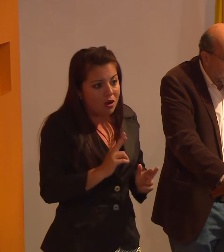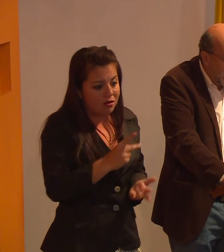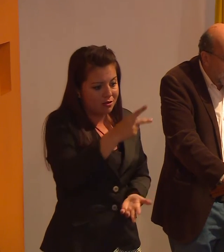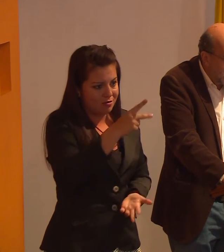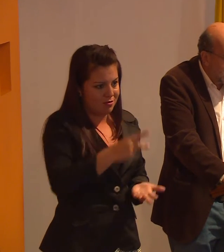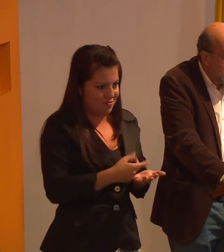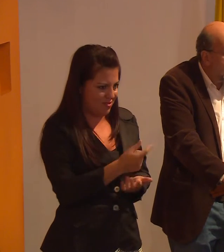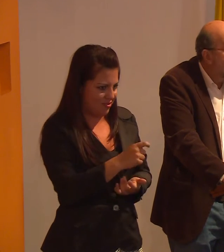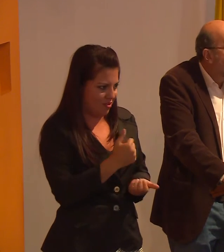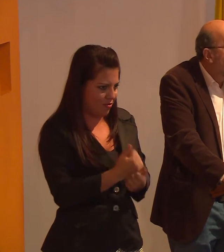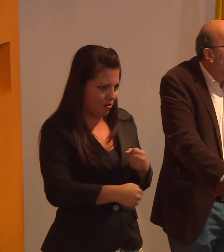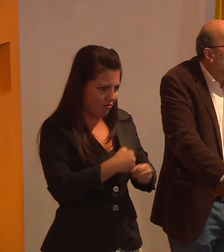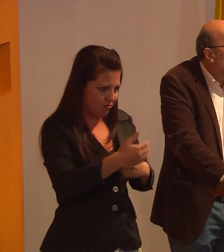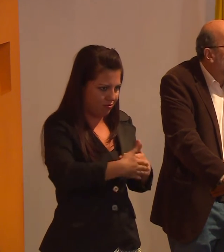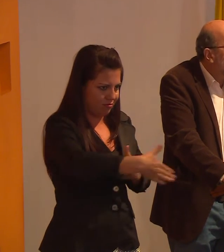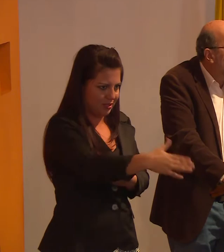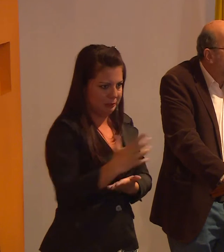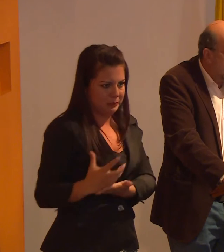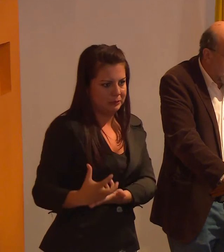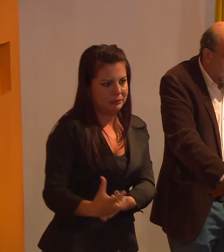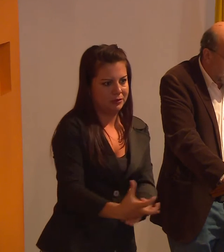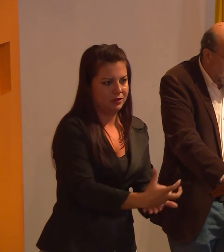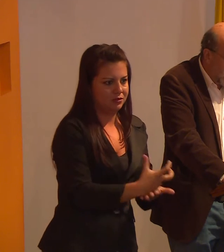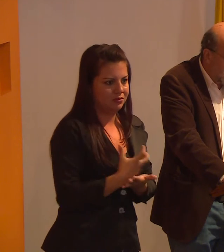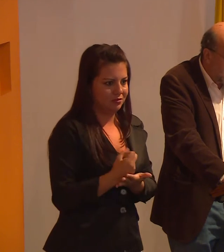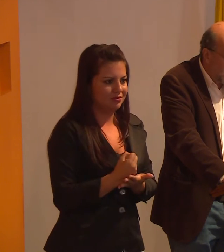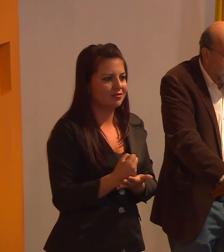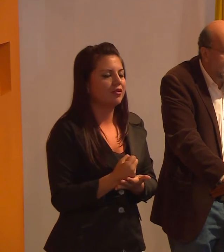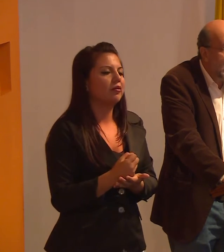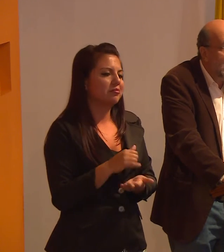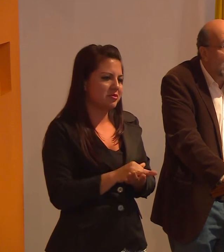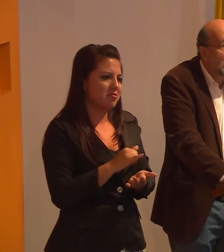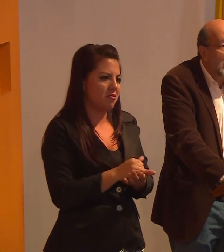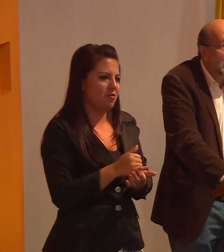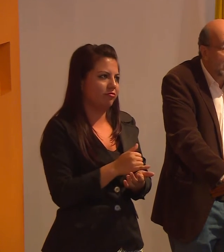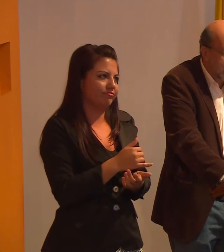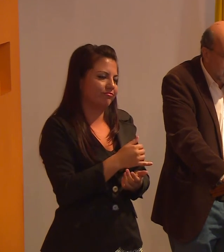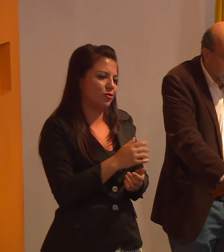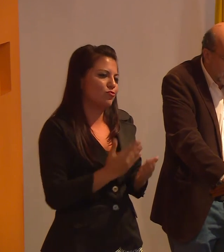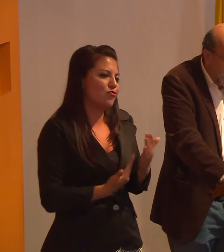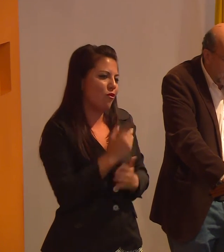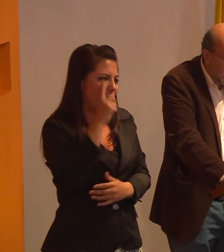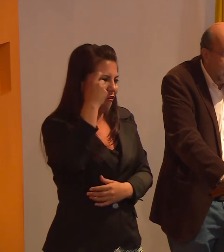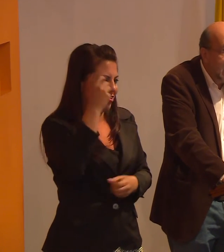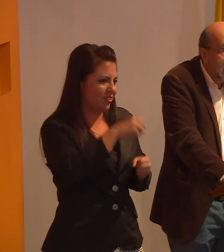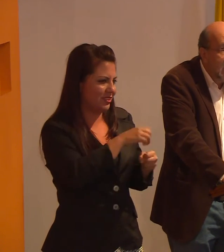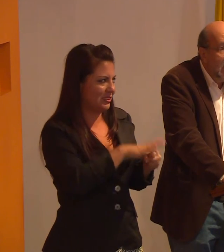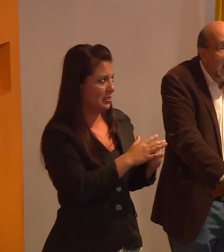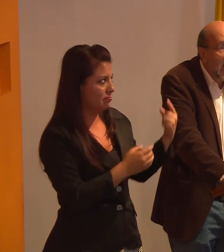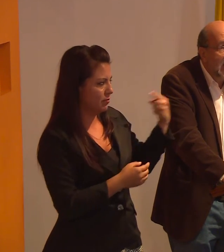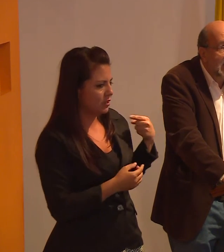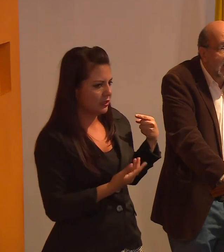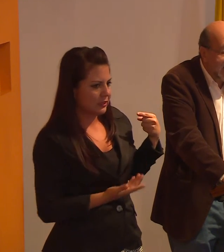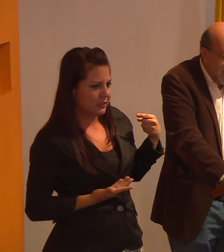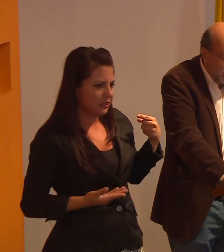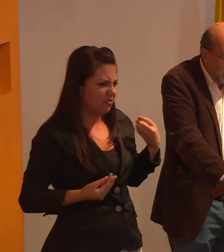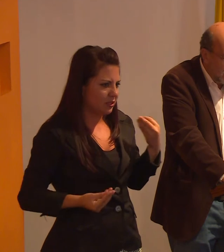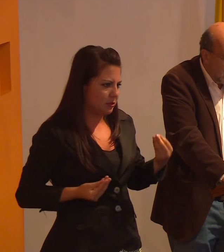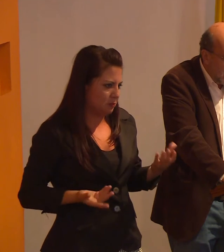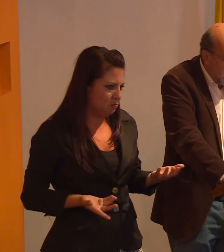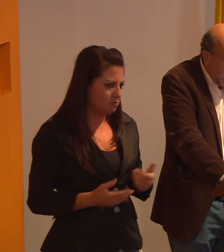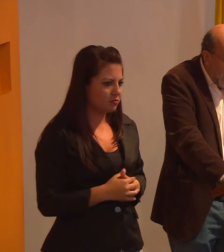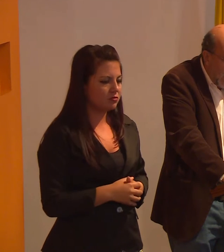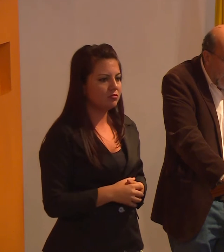el año que inicia con las obras anunciadas por el nuevo gobierno distrital. Entre